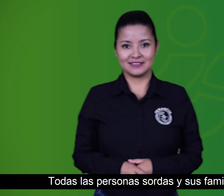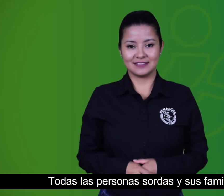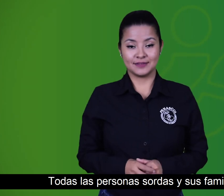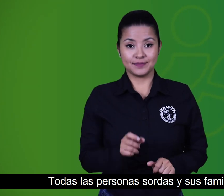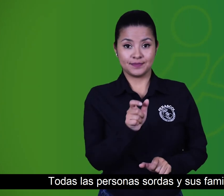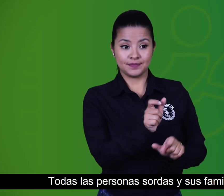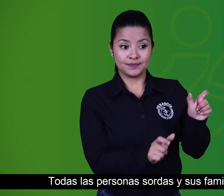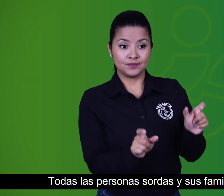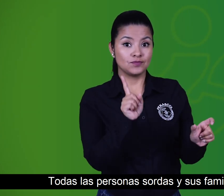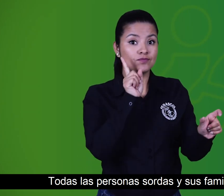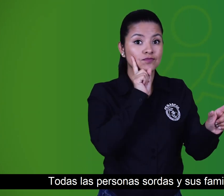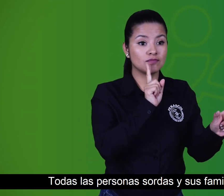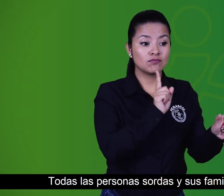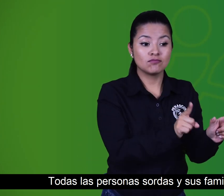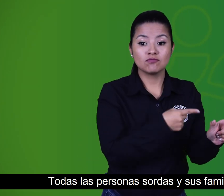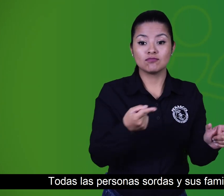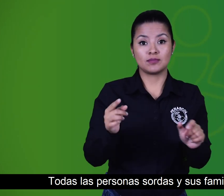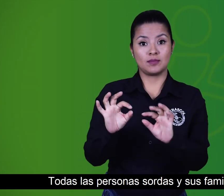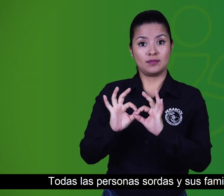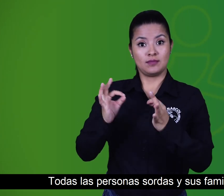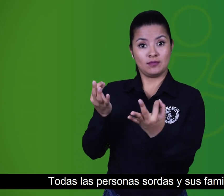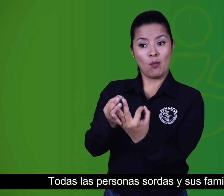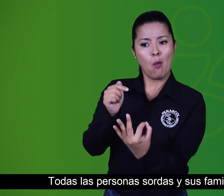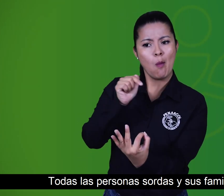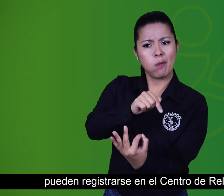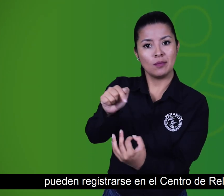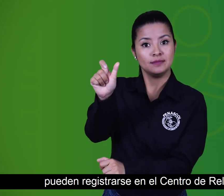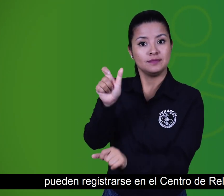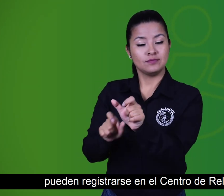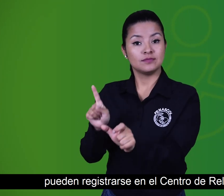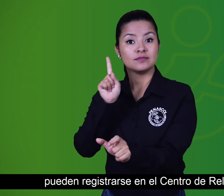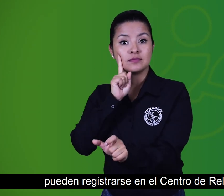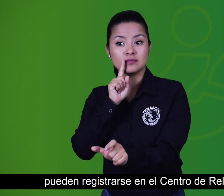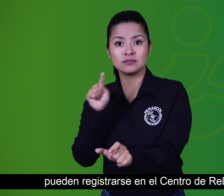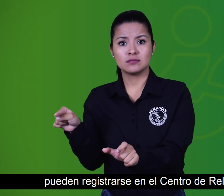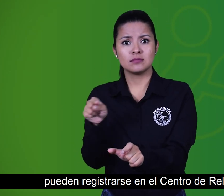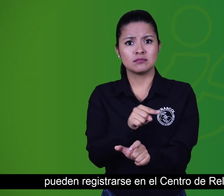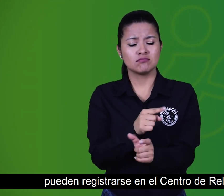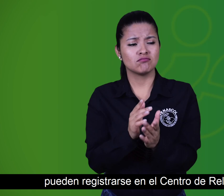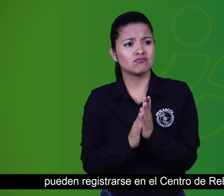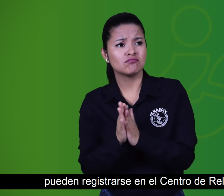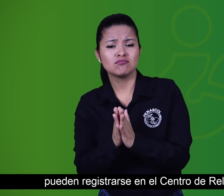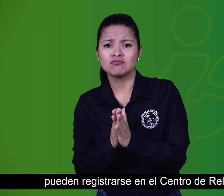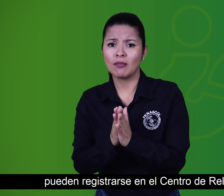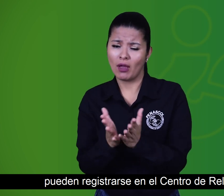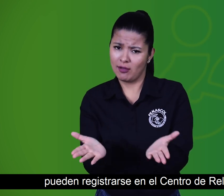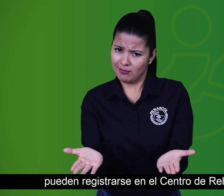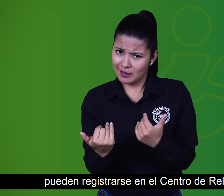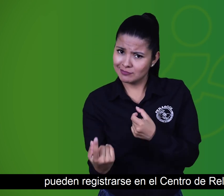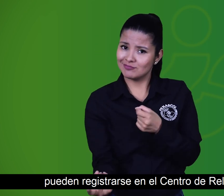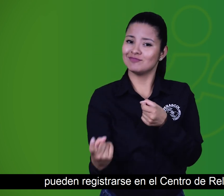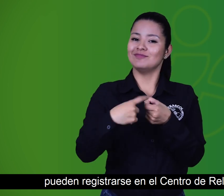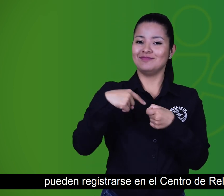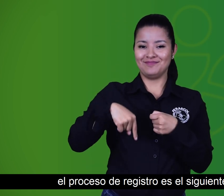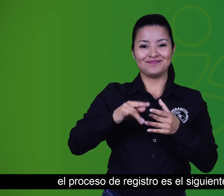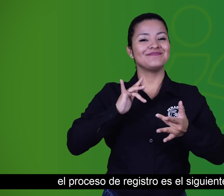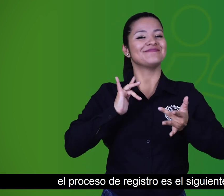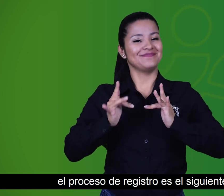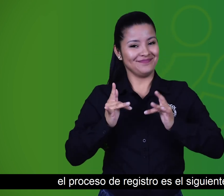Todas las personas sordas y sus familias pueden registrarse en el centro de relevo. El proceso de